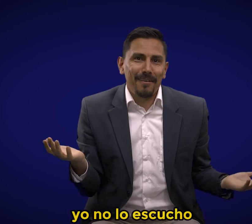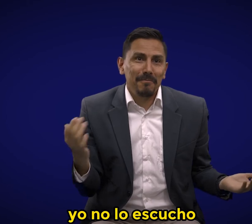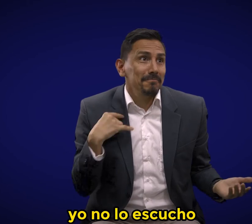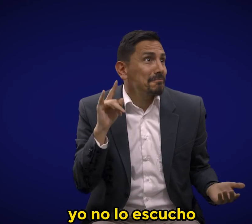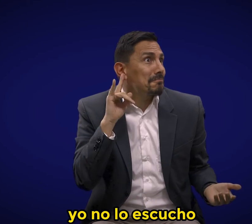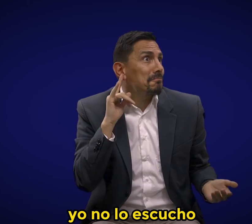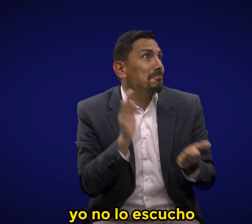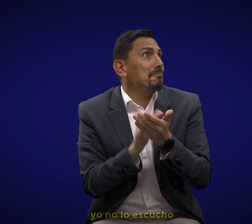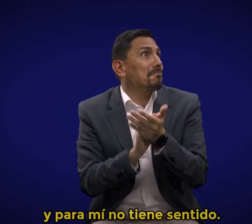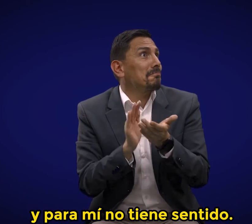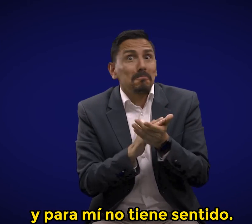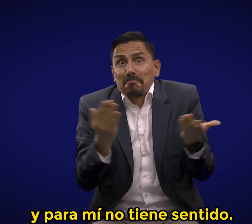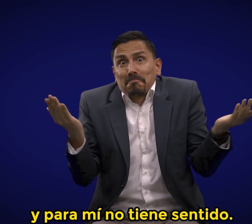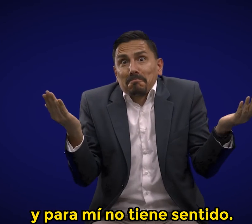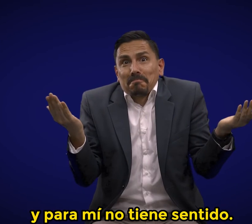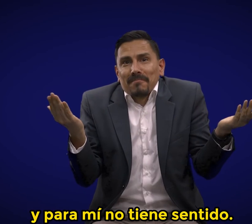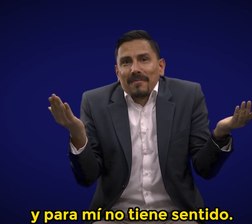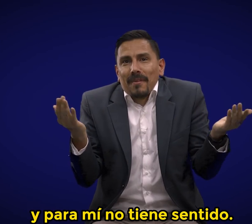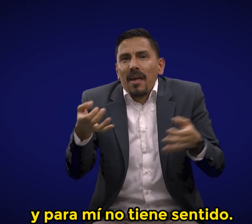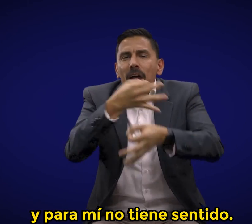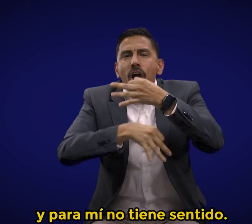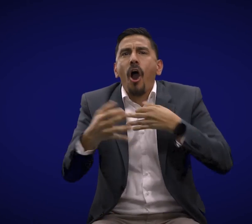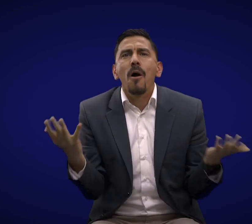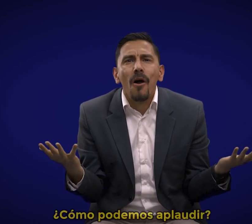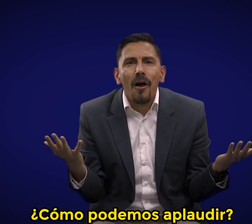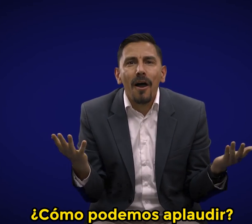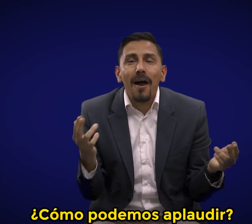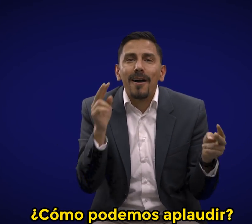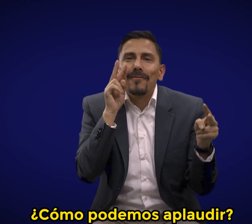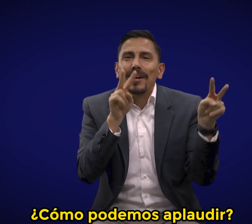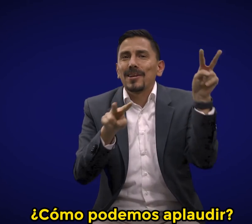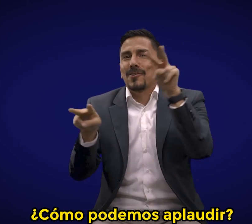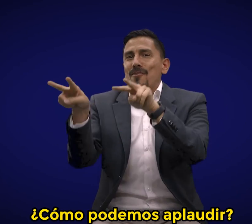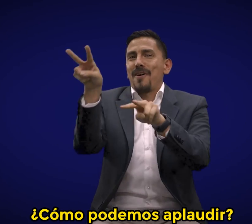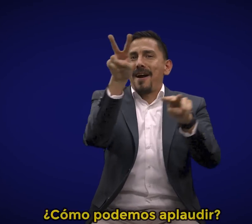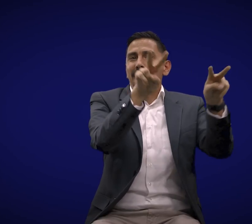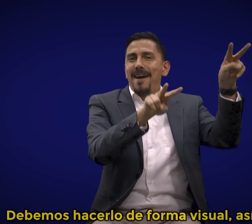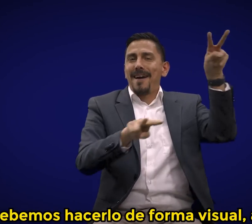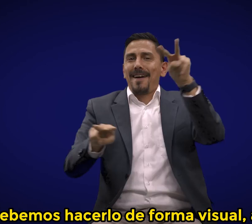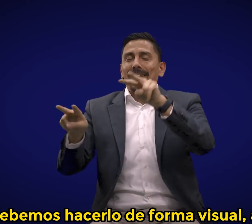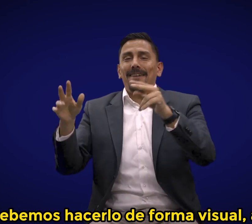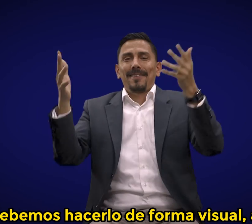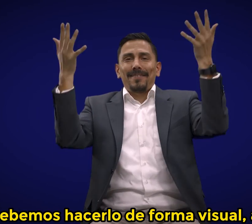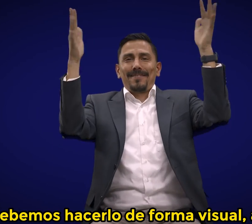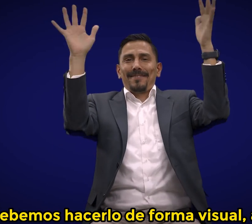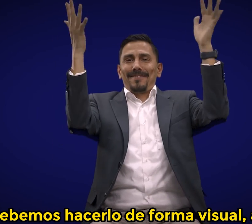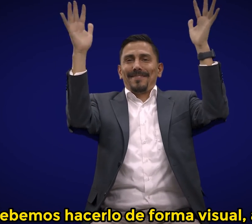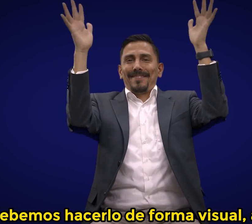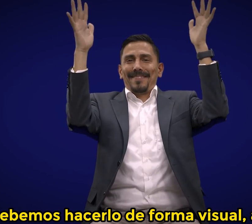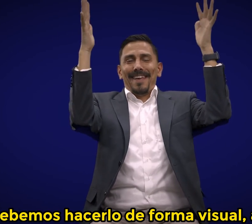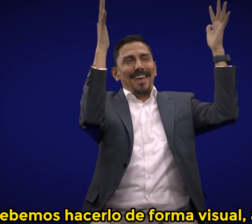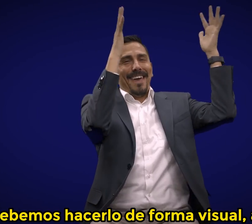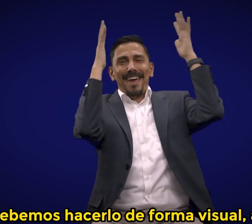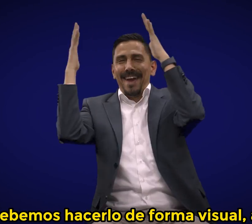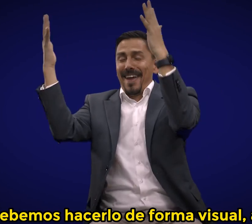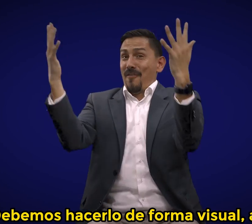Yo no lo escucho y para mí no tiene sentido. ¿Cómo podemos aplaudir? Debemos hacerlo de forma visual a así. Sí.